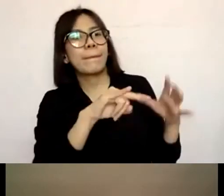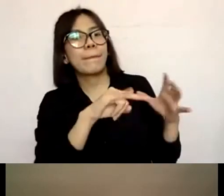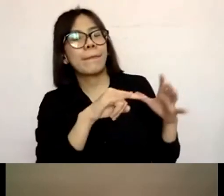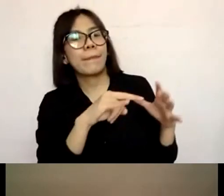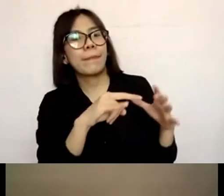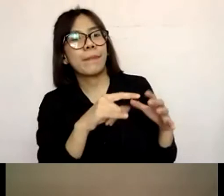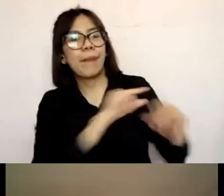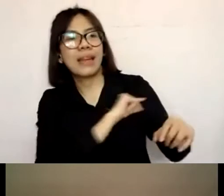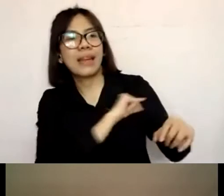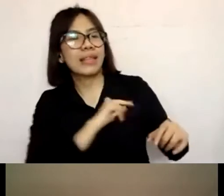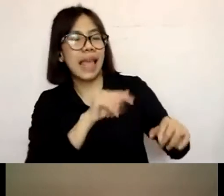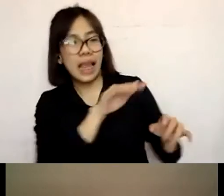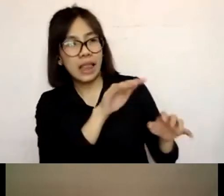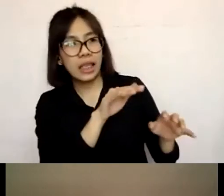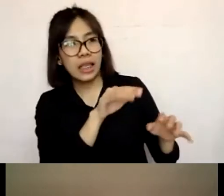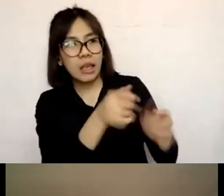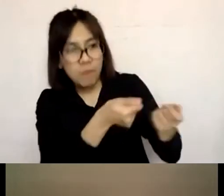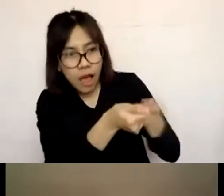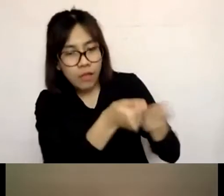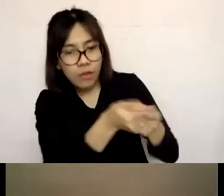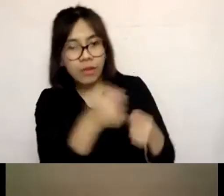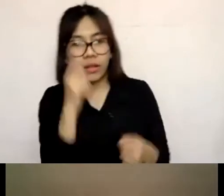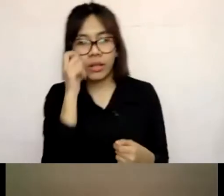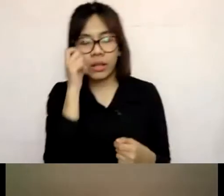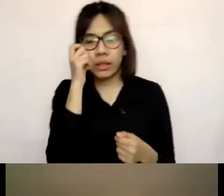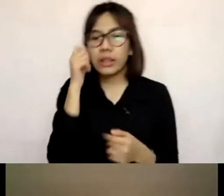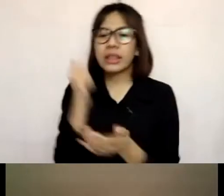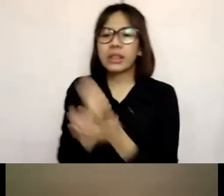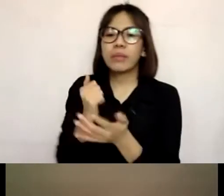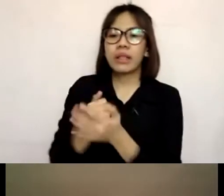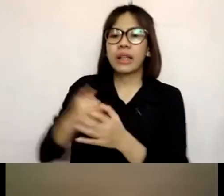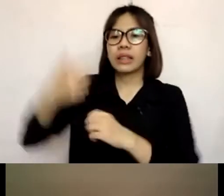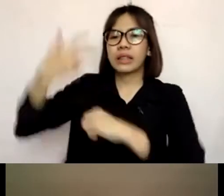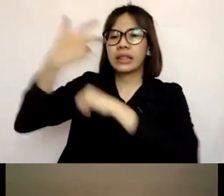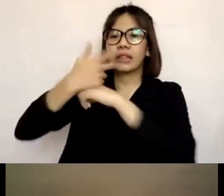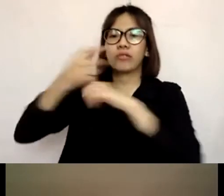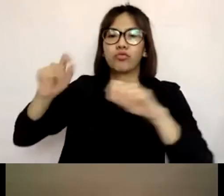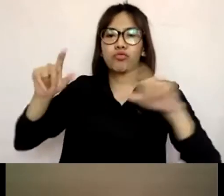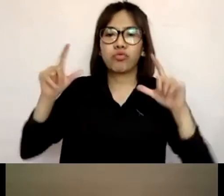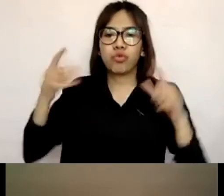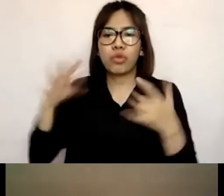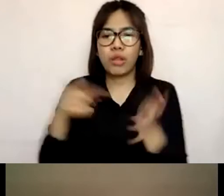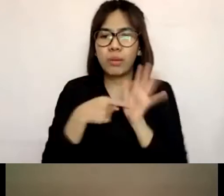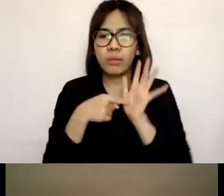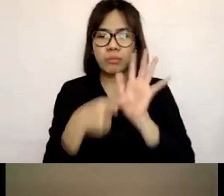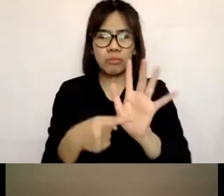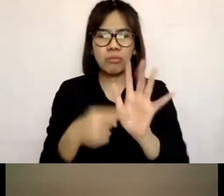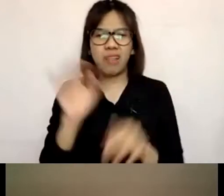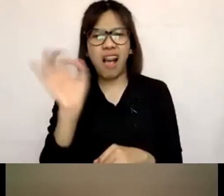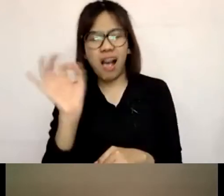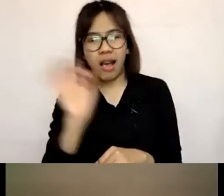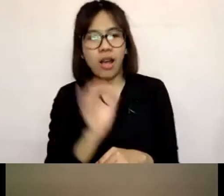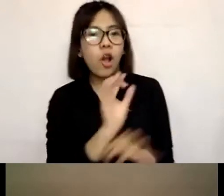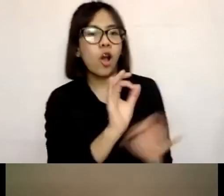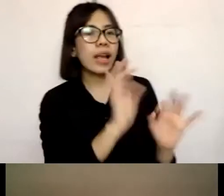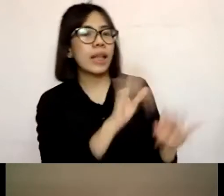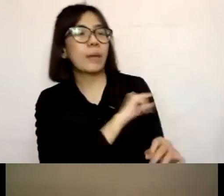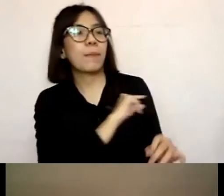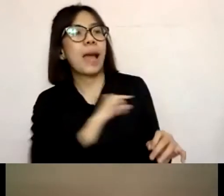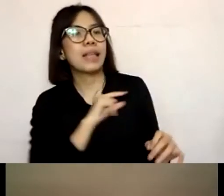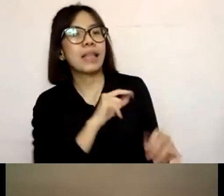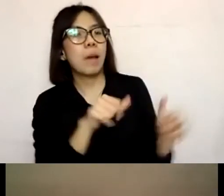kita... Siap. Kamera sebetulnya saya sudah on, Mas Bayu, tapi nggak ada tampilannya. Oke, nanti akan ditindaklanjuti ya, Bu ya,